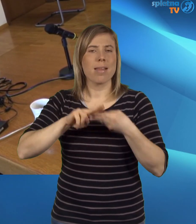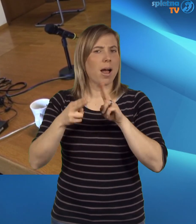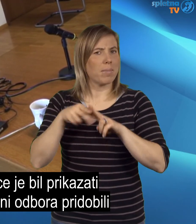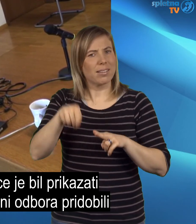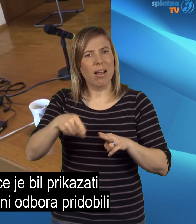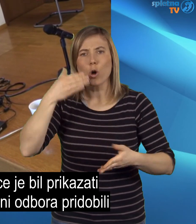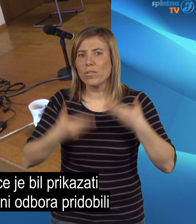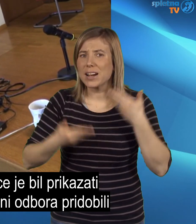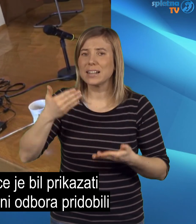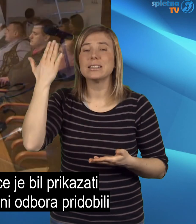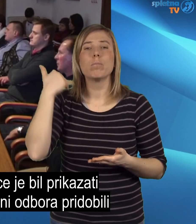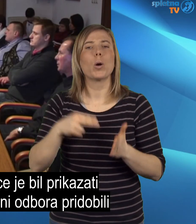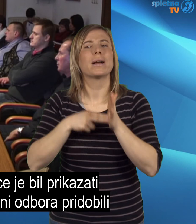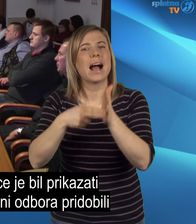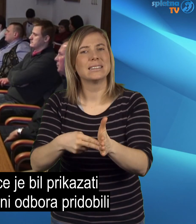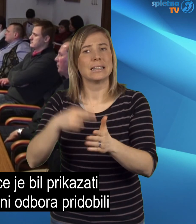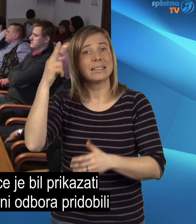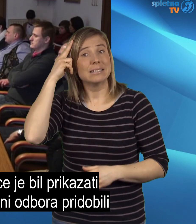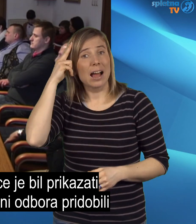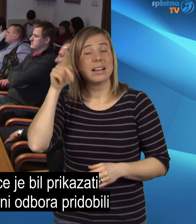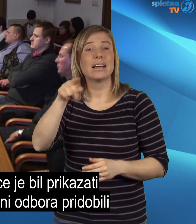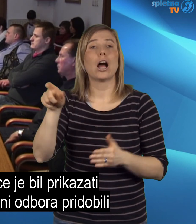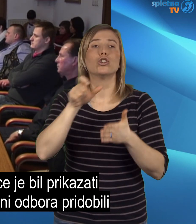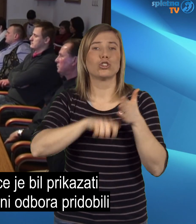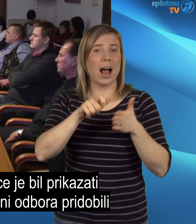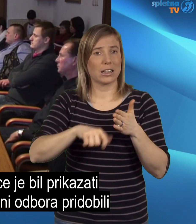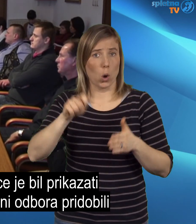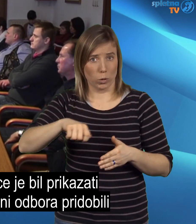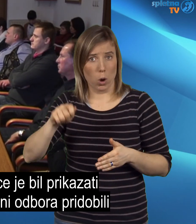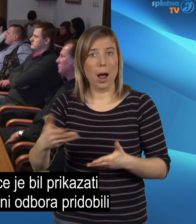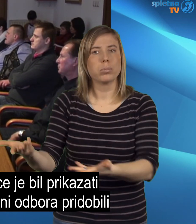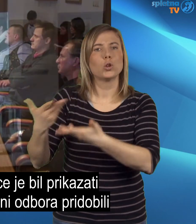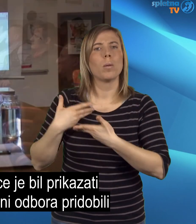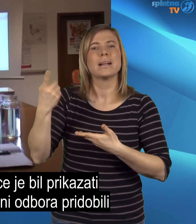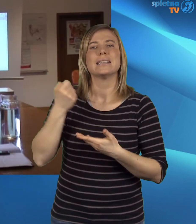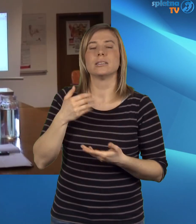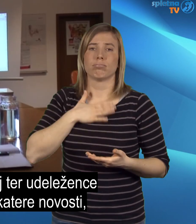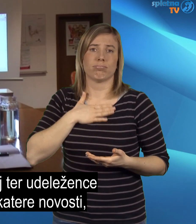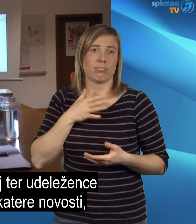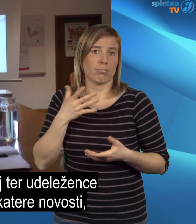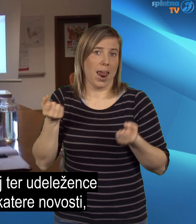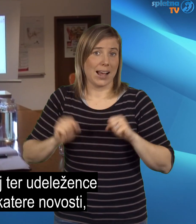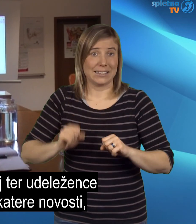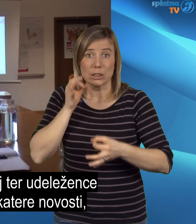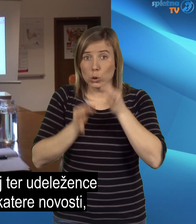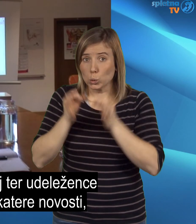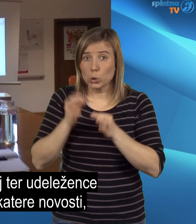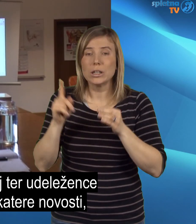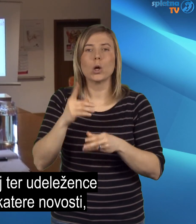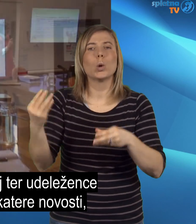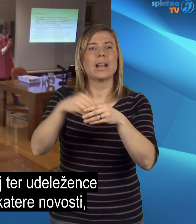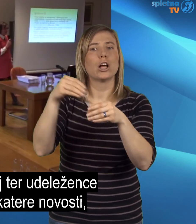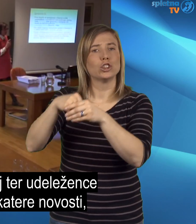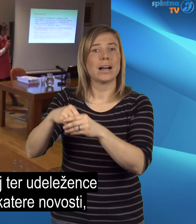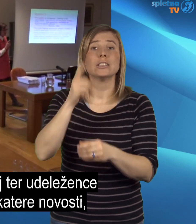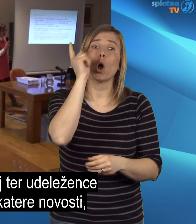naglušnih Slovenije. Namen konference je bil prikazati znanje, ki so ga člani odbora pridobili iz lastnih izkušenj, ter udeležence opozoriti na